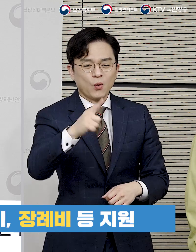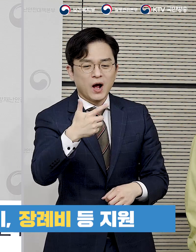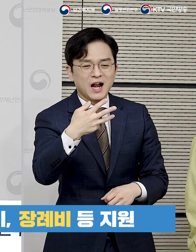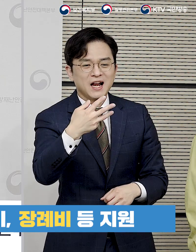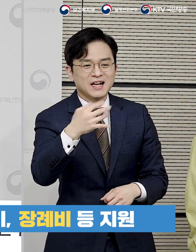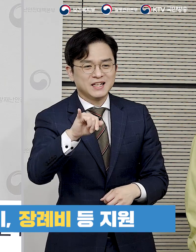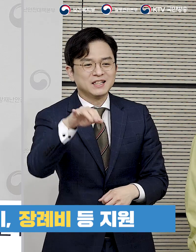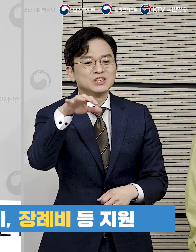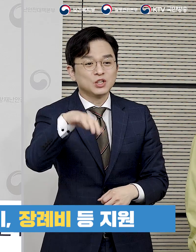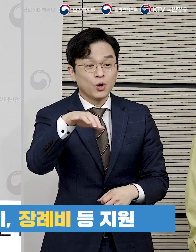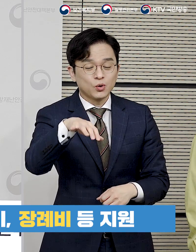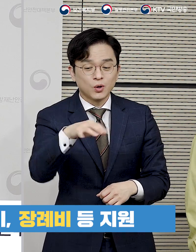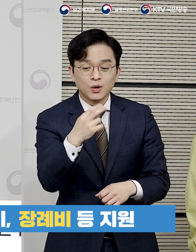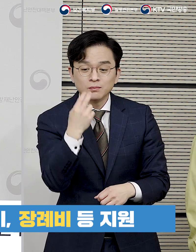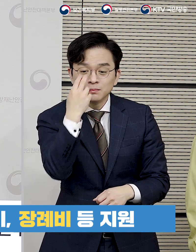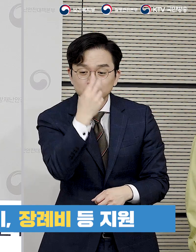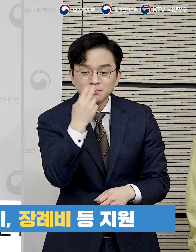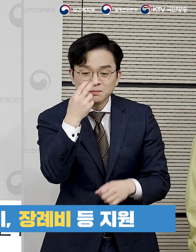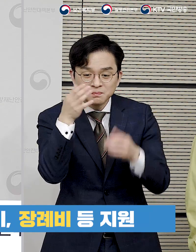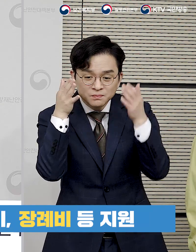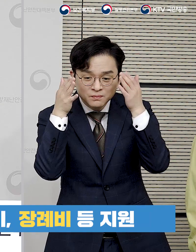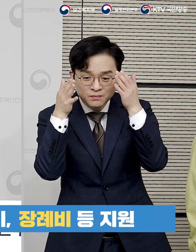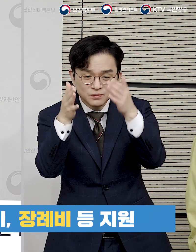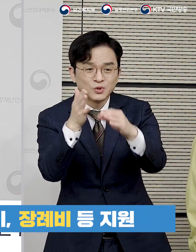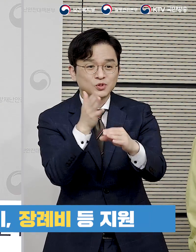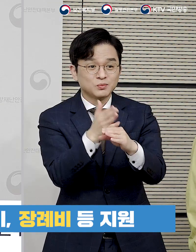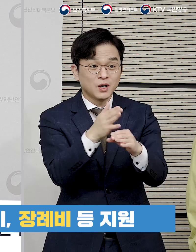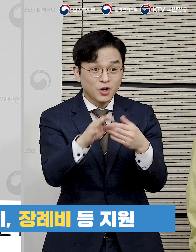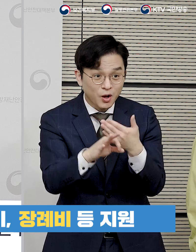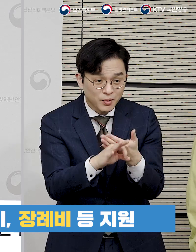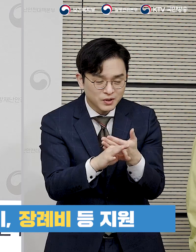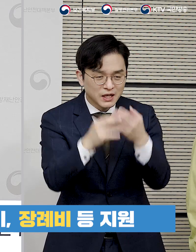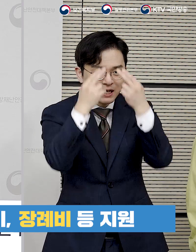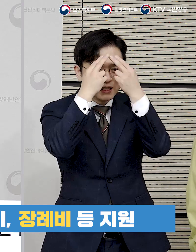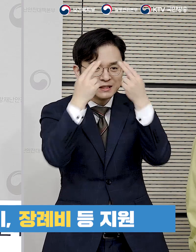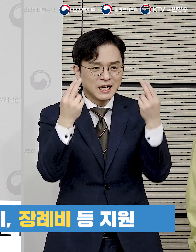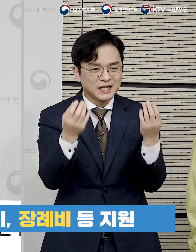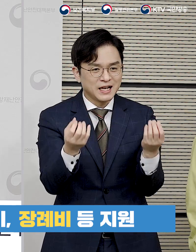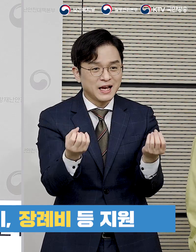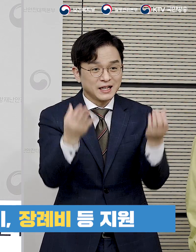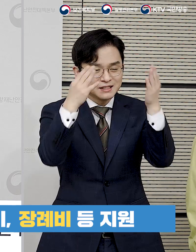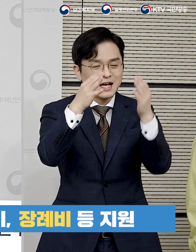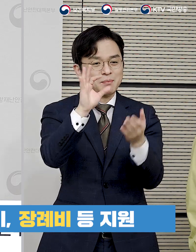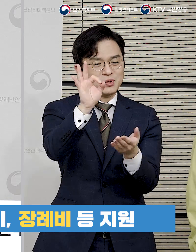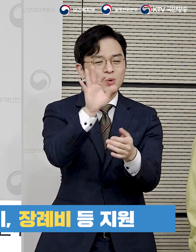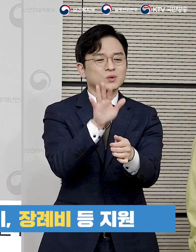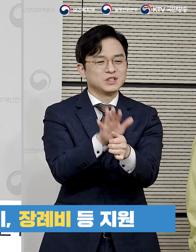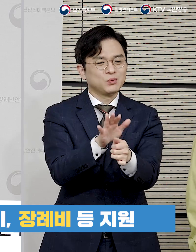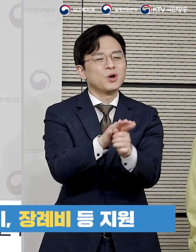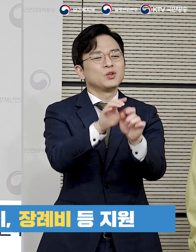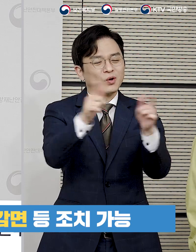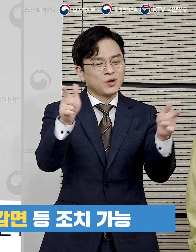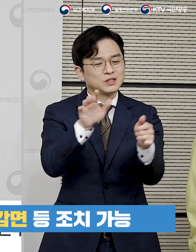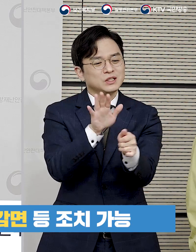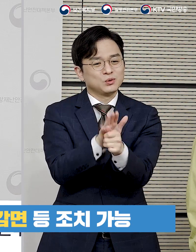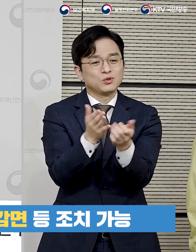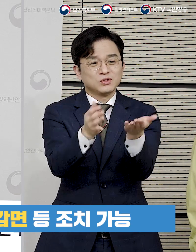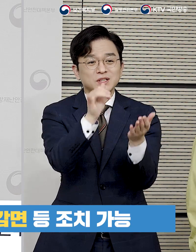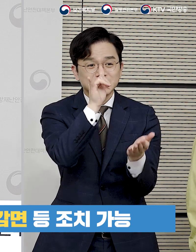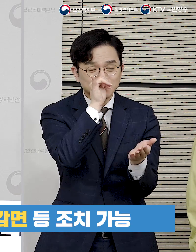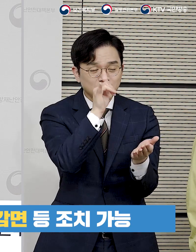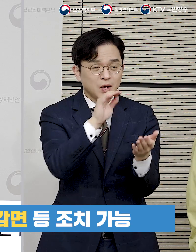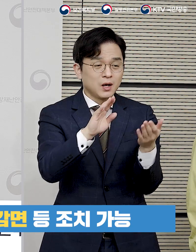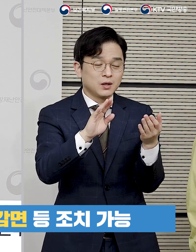예방법에 따라서 입원 격리자에 대한 치료비나 생활지원비, 장례비 등은 이제 기본적으로 이제 지원을 할 것 같습니다.